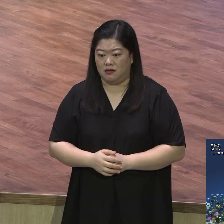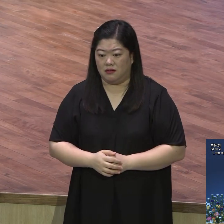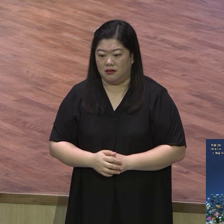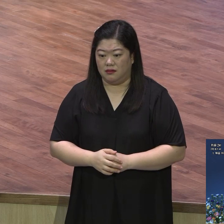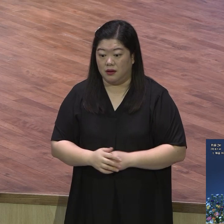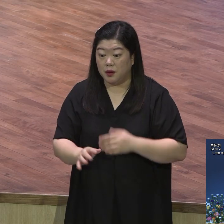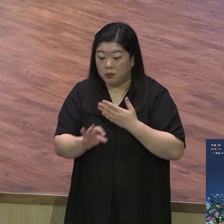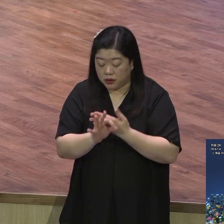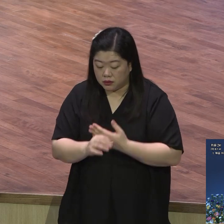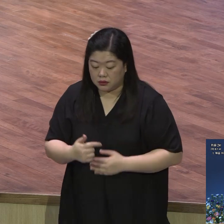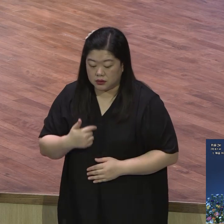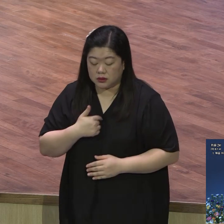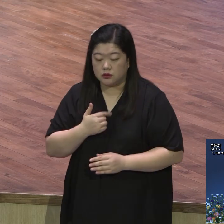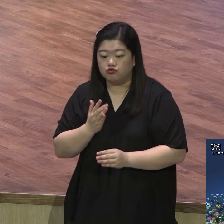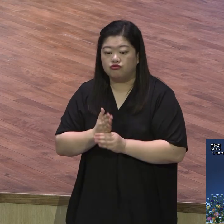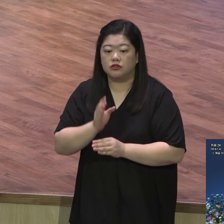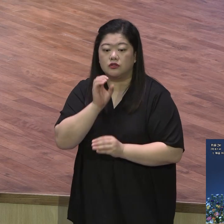거예요.